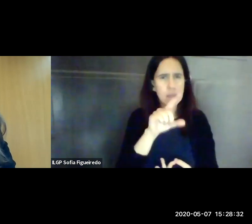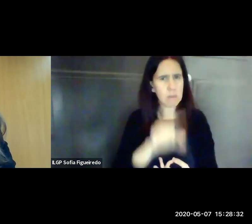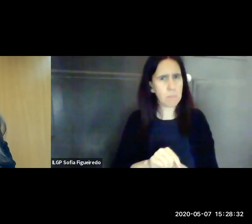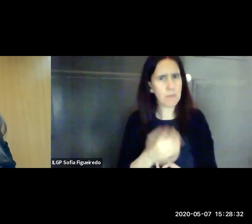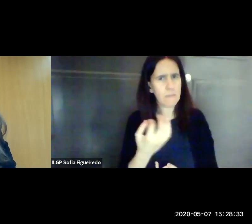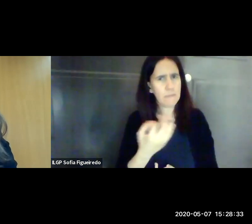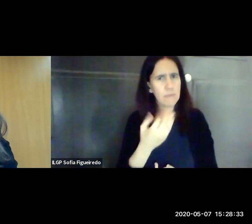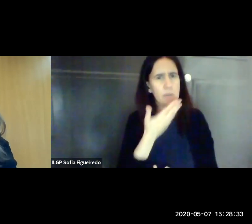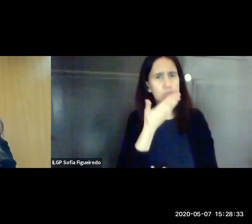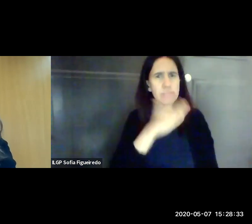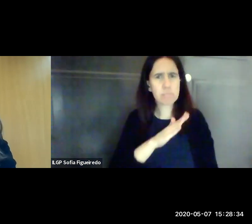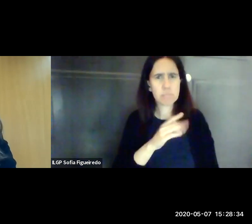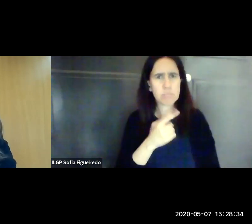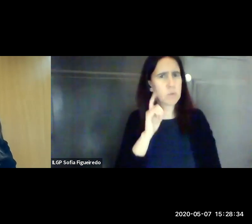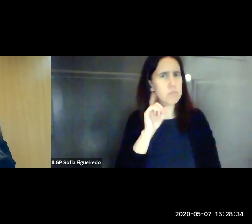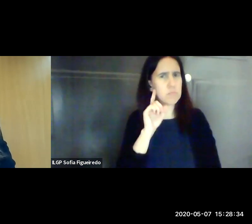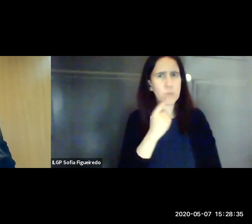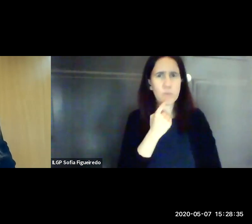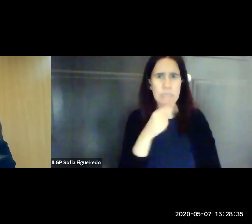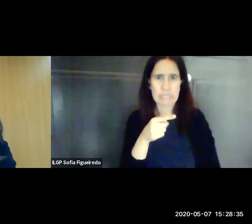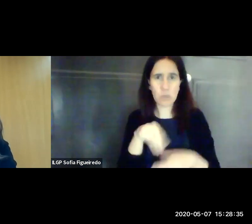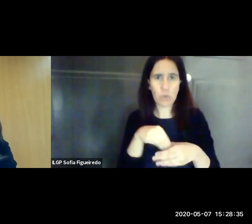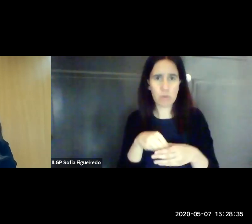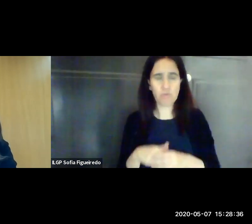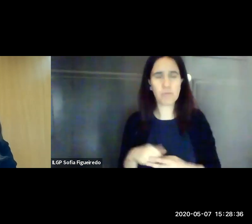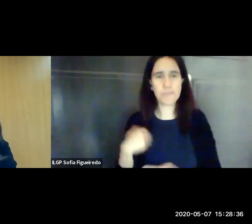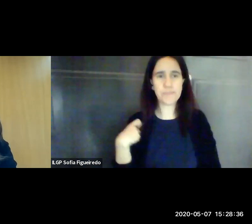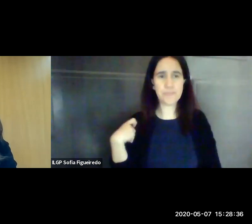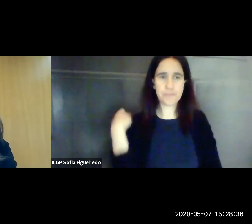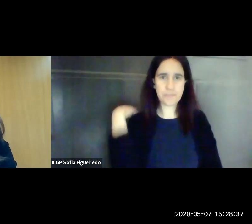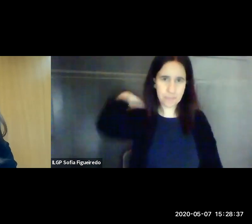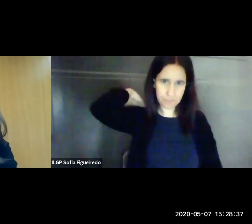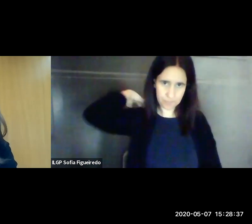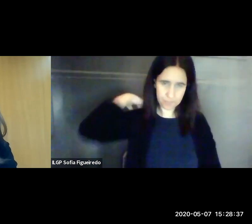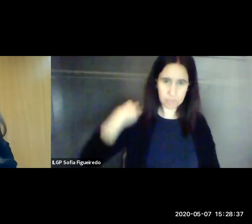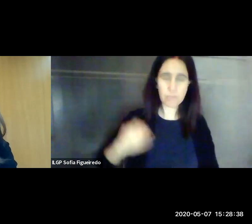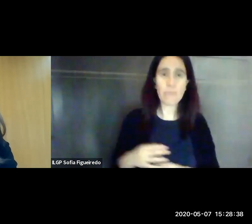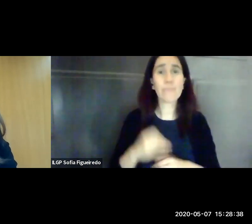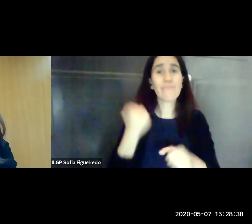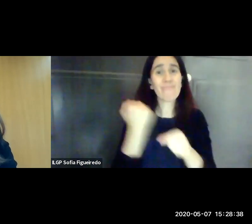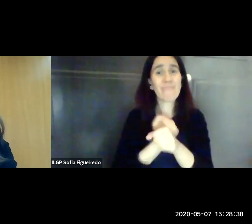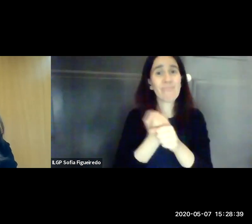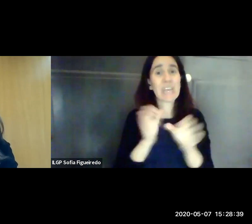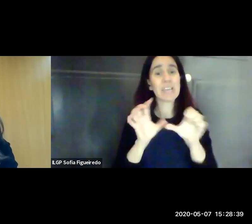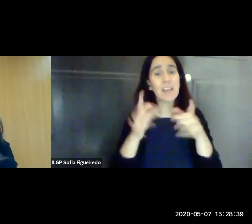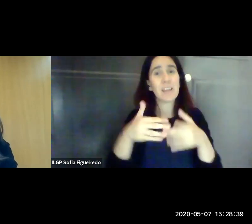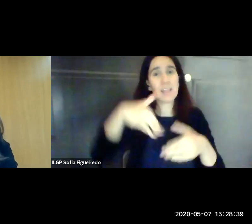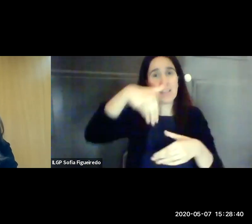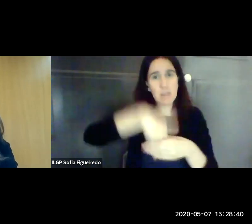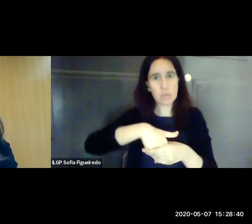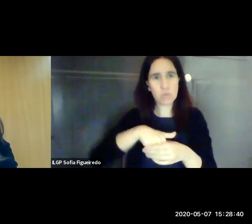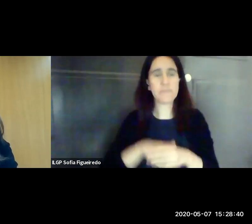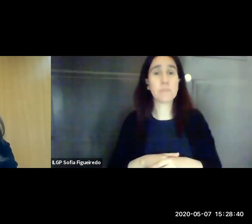extremamente úteis neste contexto. A intranet, mais imediato, aproxima as pessoas